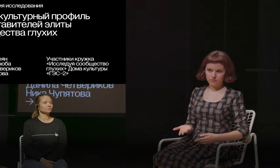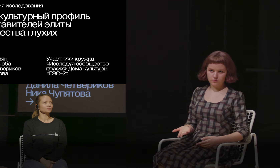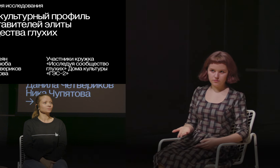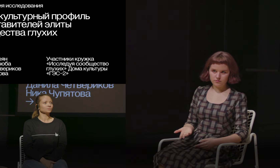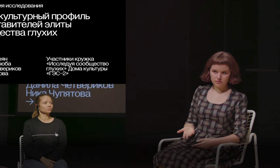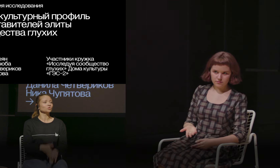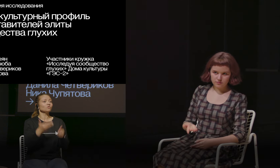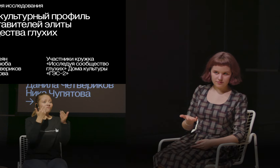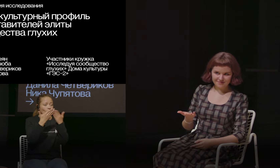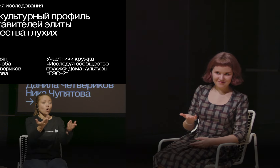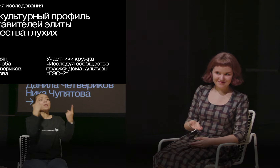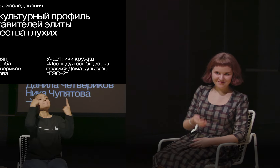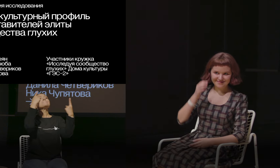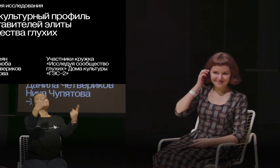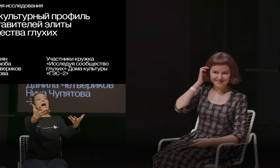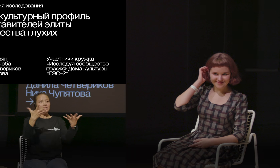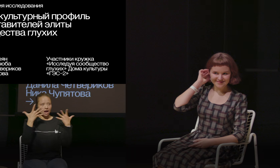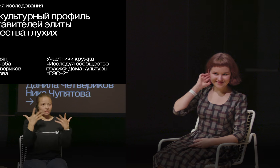будем. То есть это заранее было оговорено.